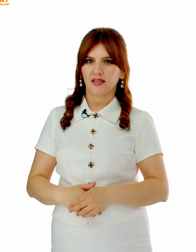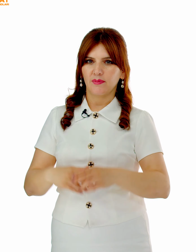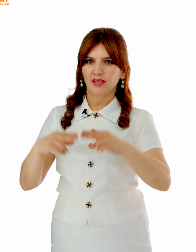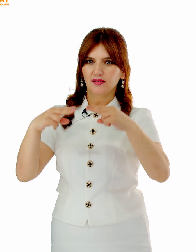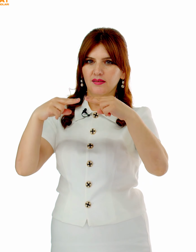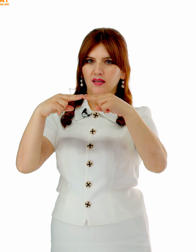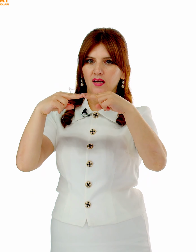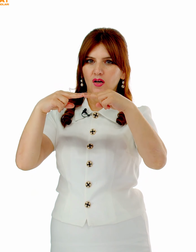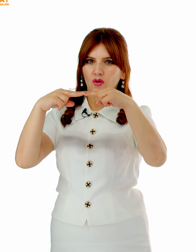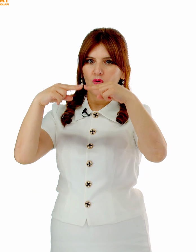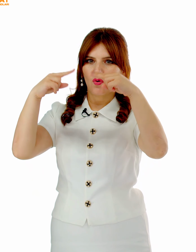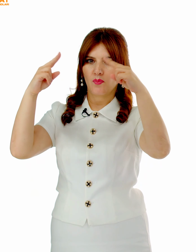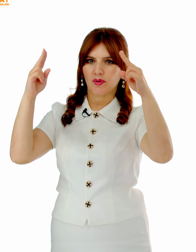Qaytaraman. Ko'prik.